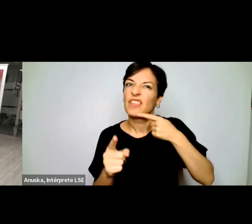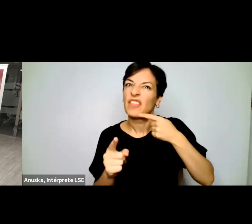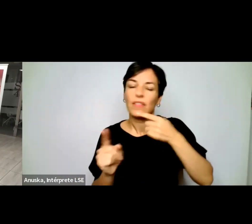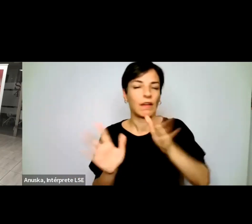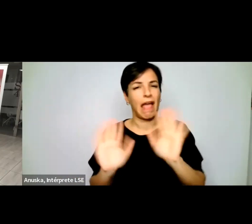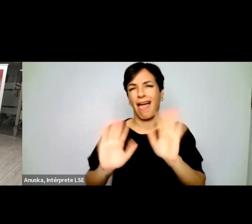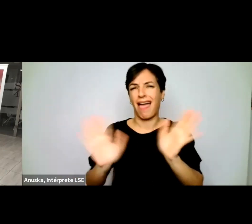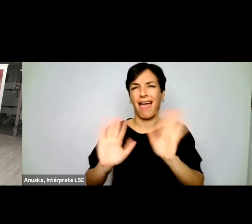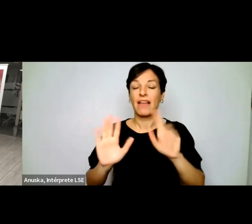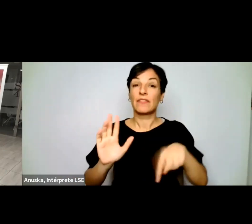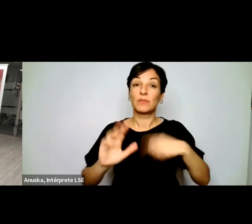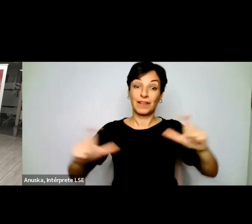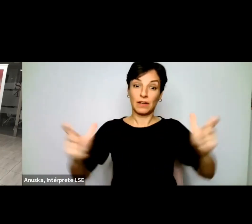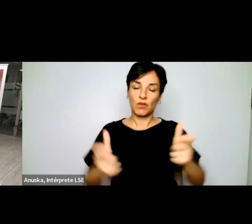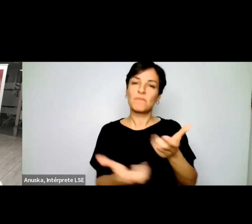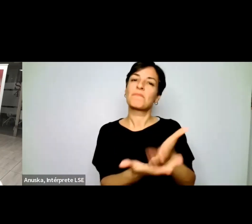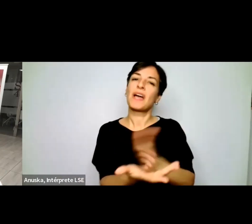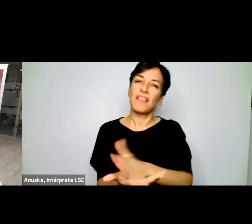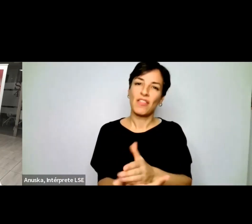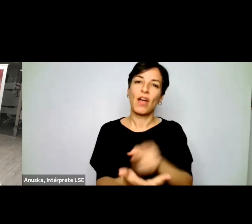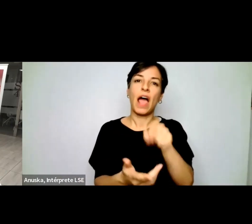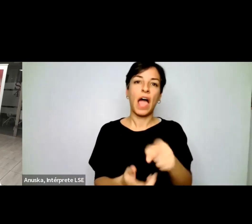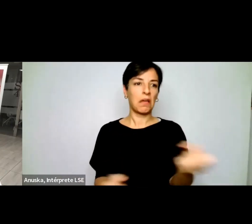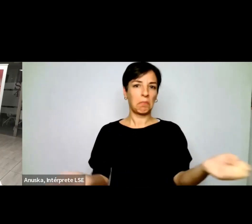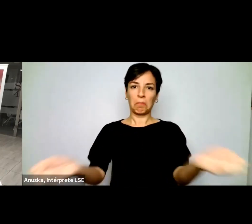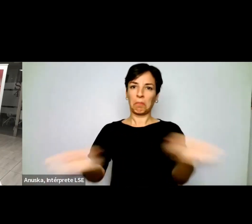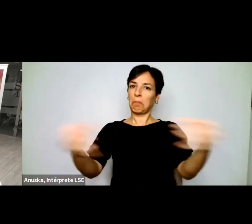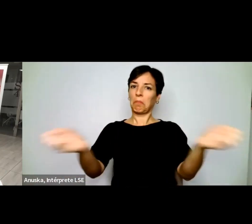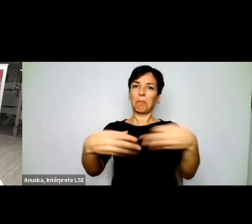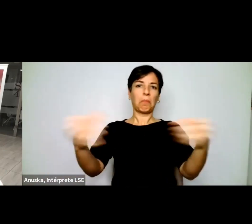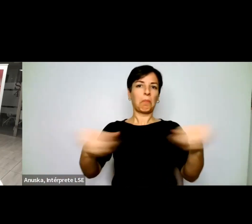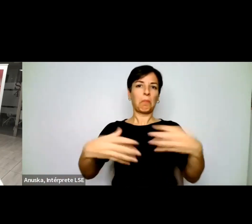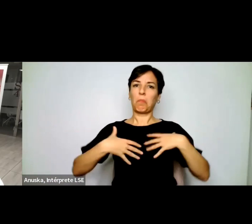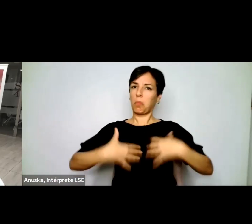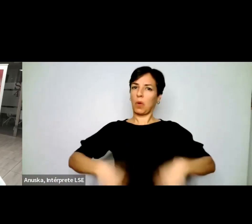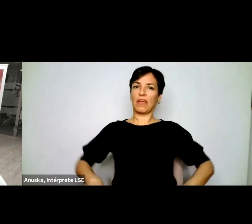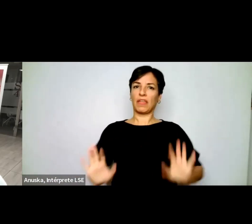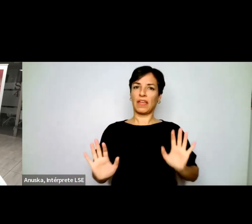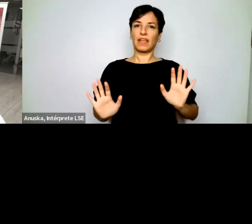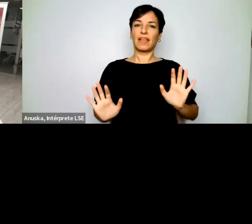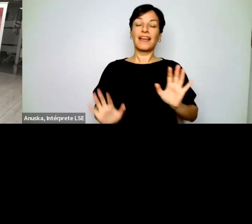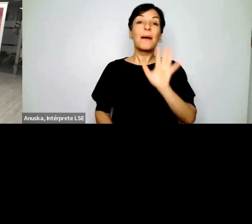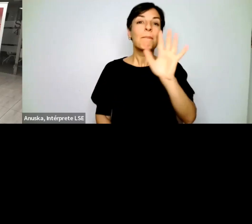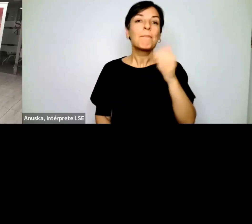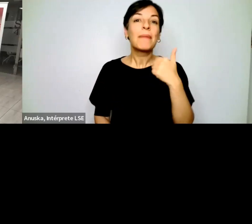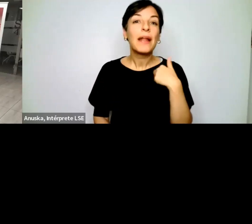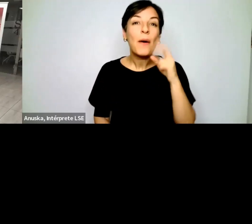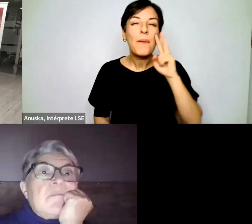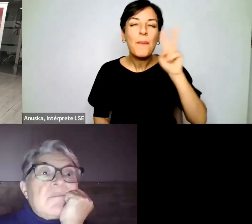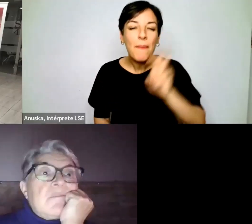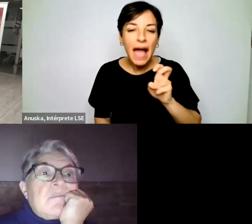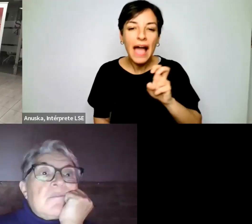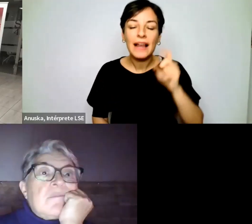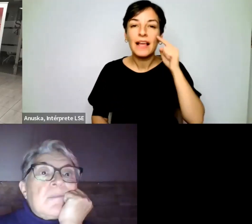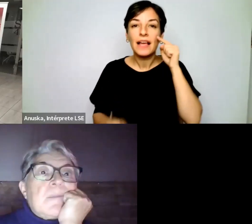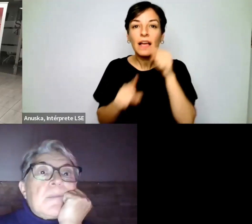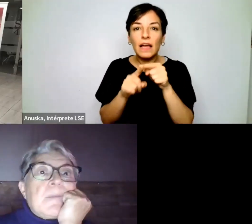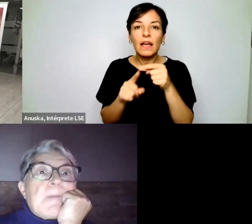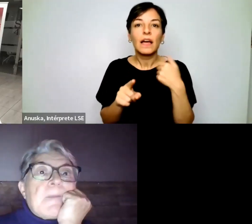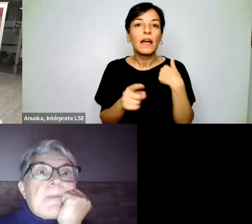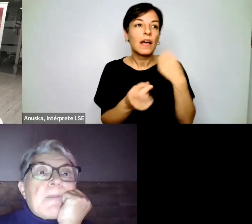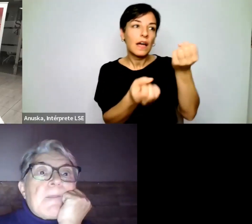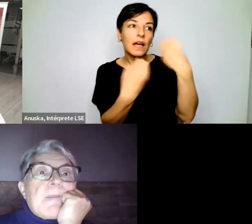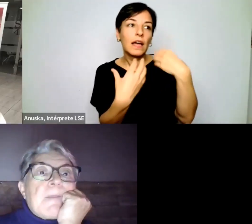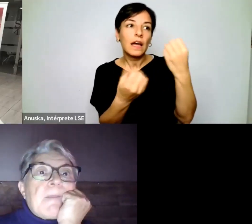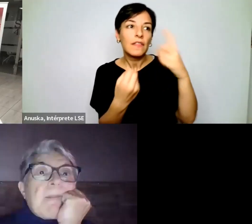las sesiones de mediación vosotros podáis expresar todo eso. Pero sí que nos sirve para saber cómo encauzar las conversaciones con